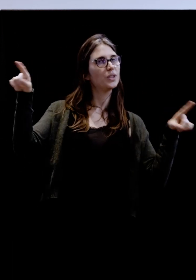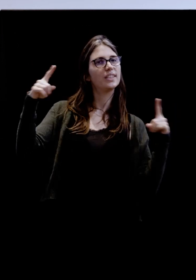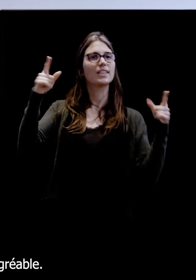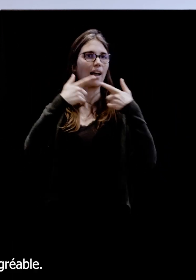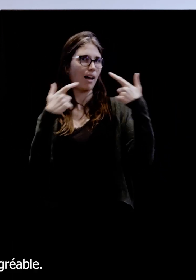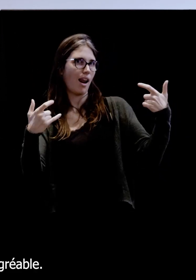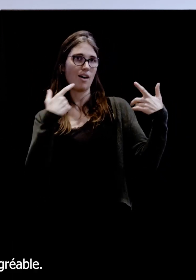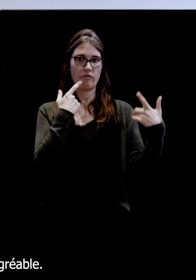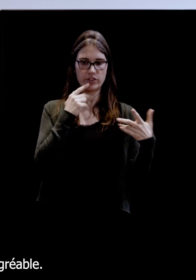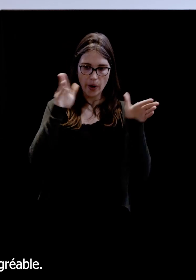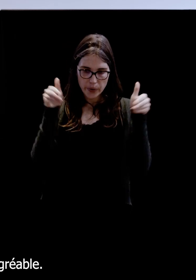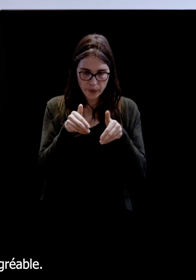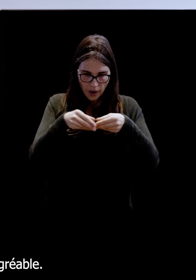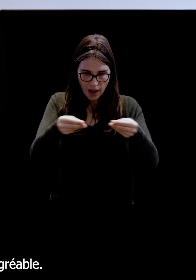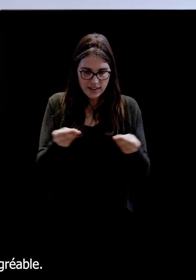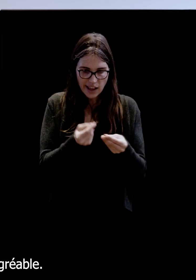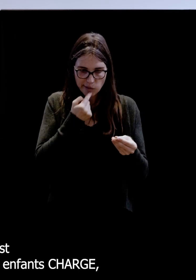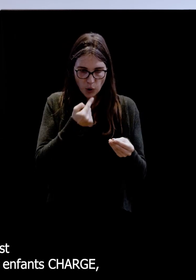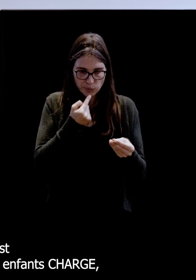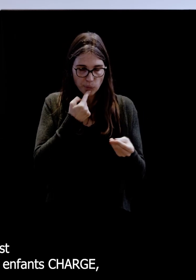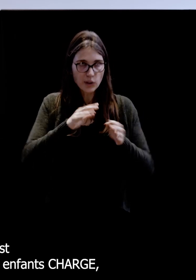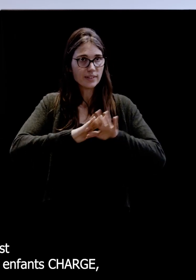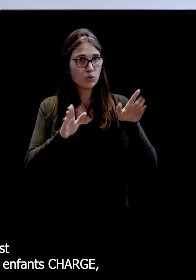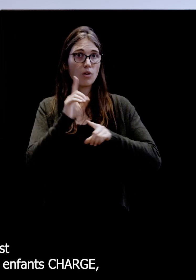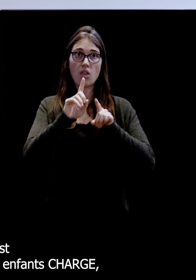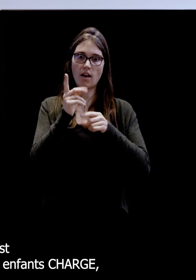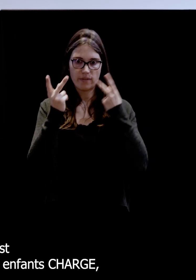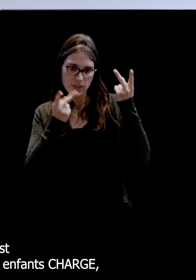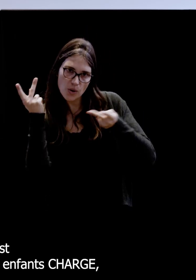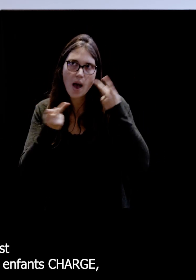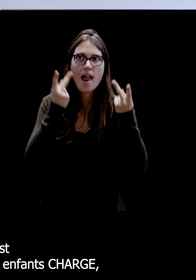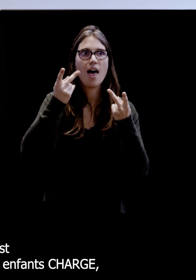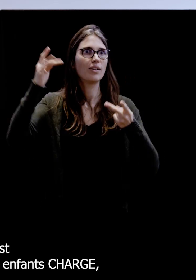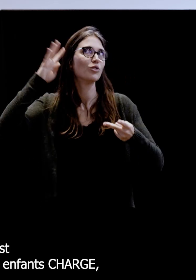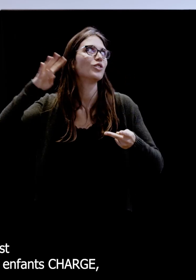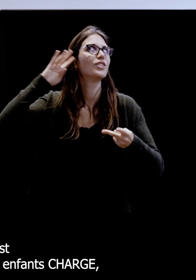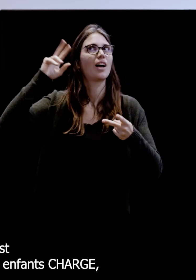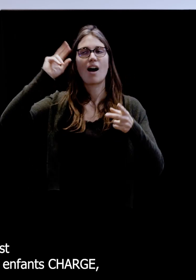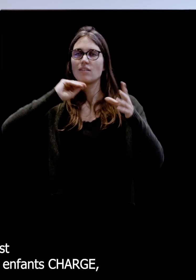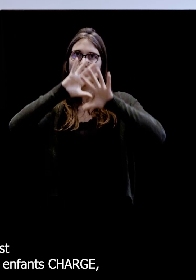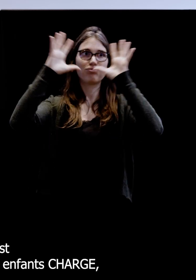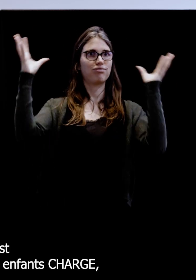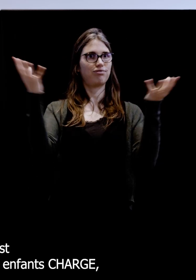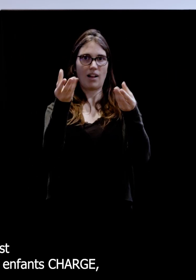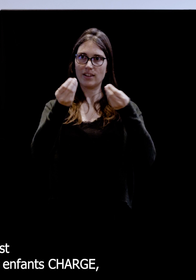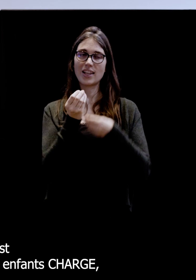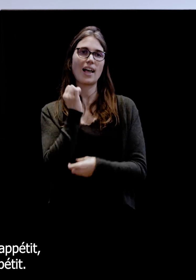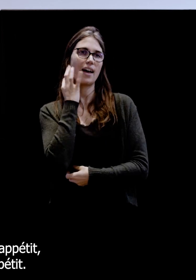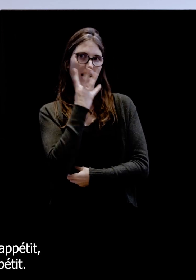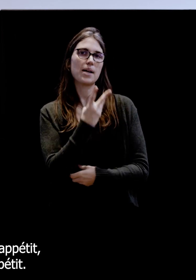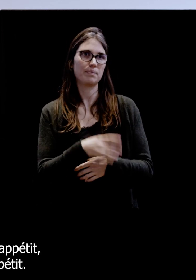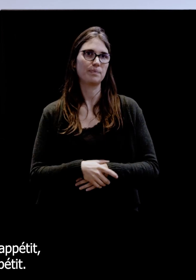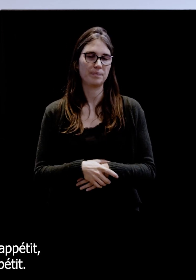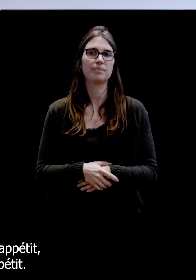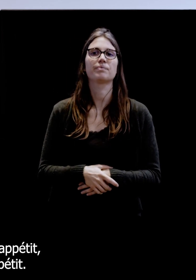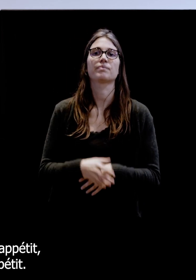bouche qui va faire que c'est agréable. Et puis, ça, c'est probablement pas altéré chez les enfants charges,